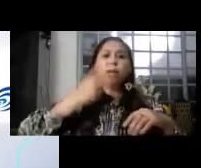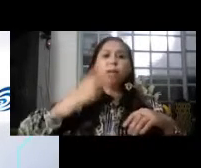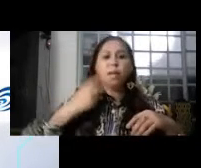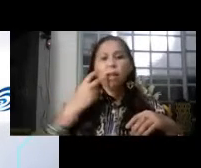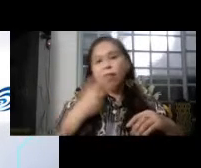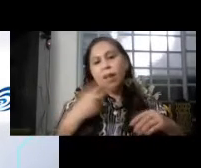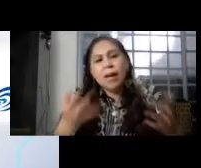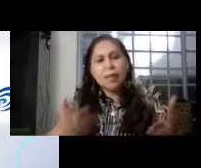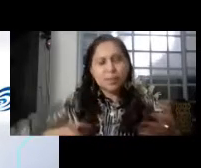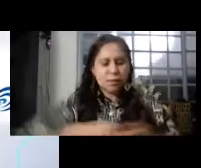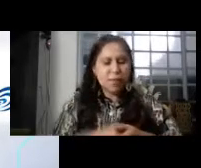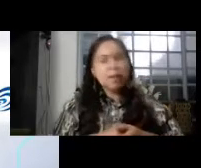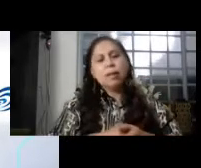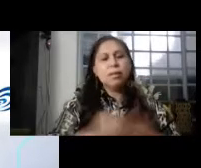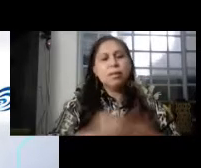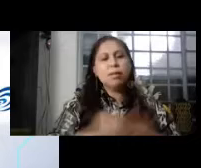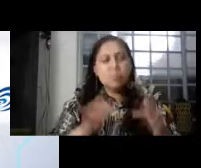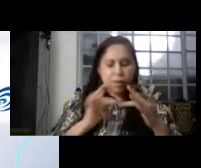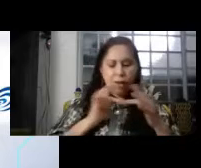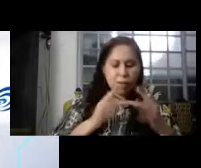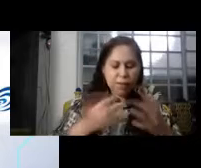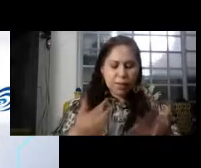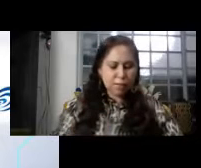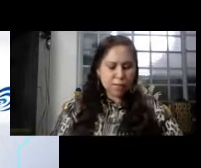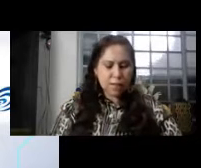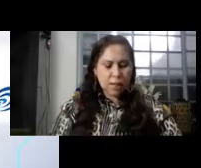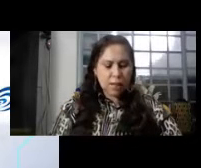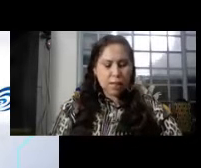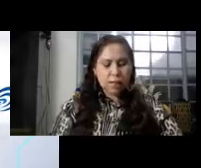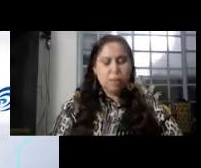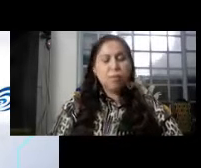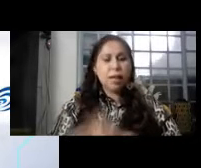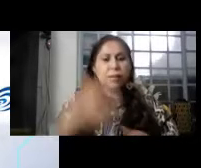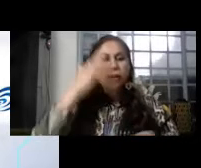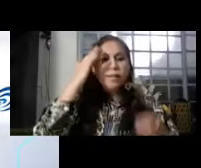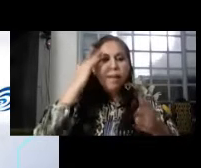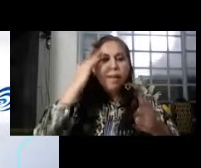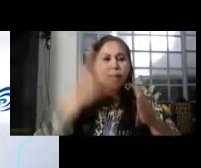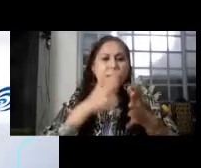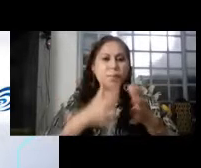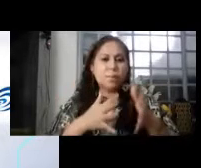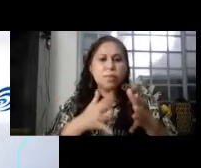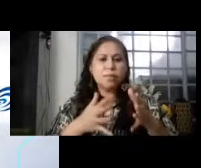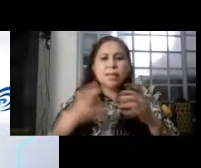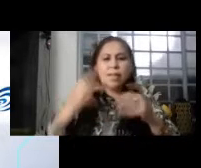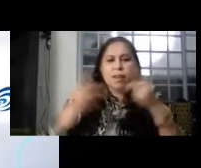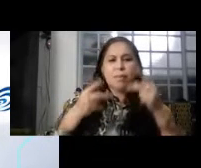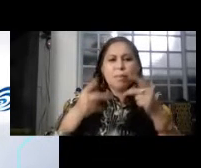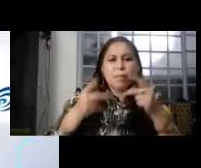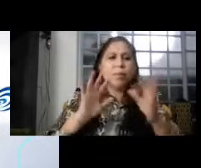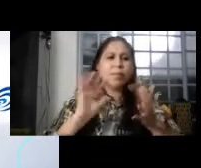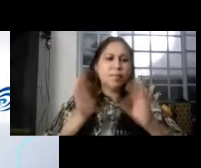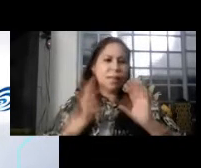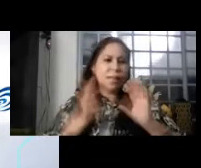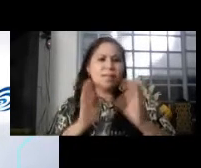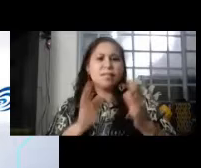mesmo verbalizam, né? Então, são realmente línguas de contato. E quem sabe Libras, muitas vezes está falando em português